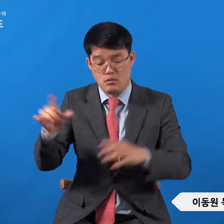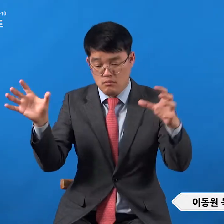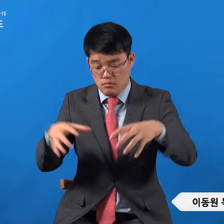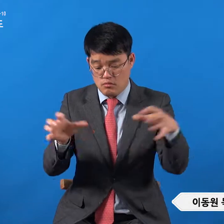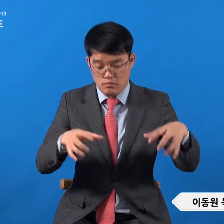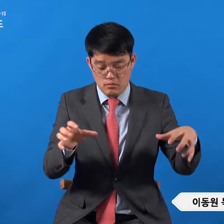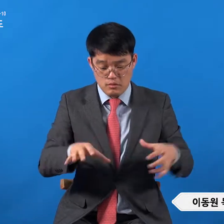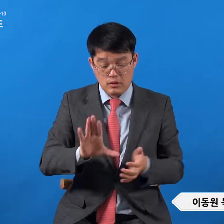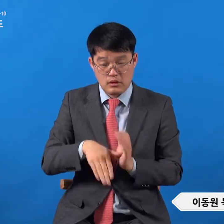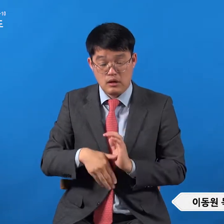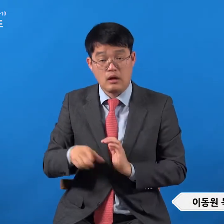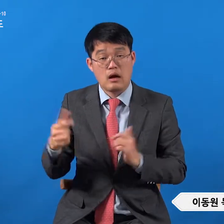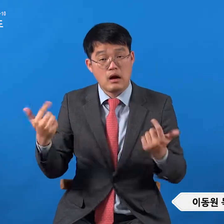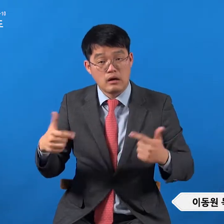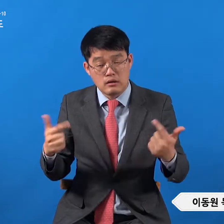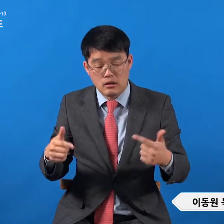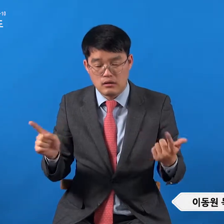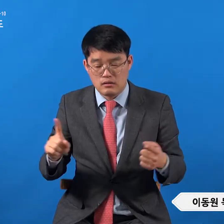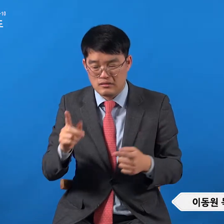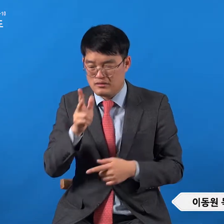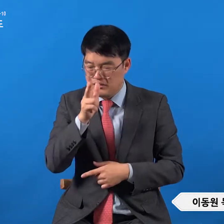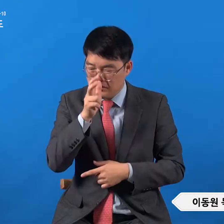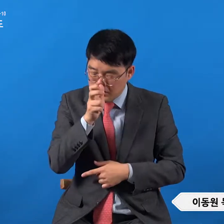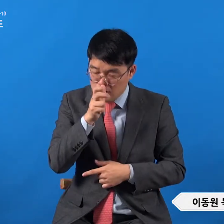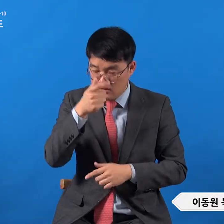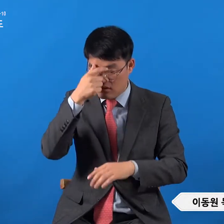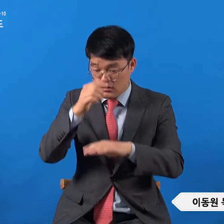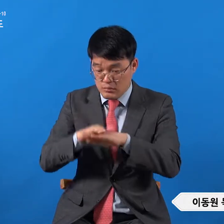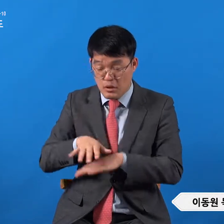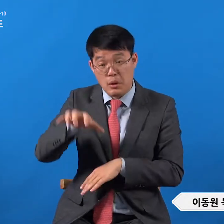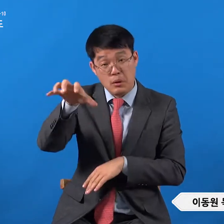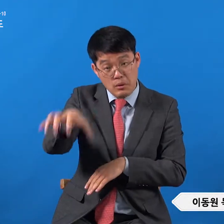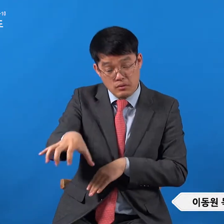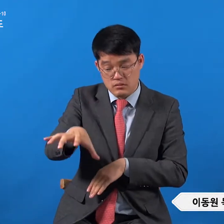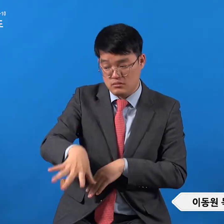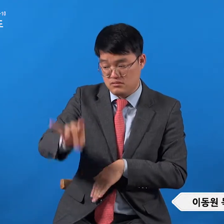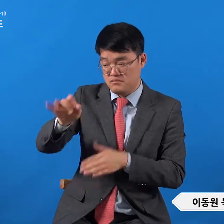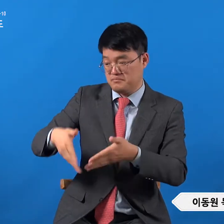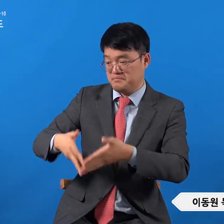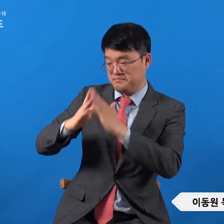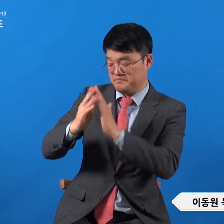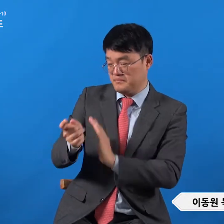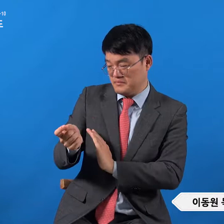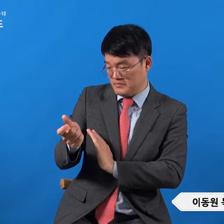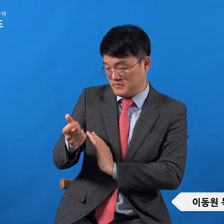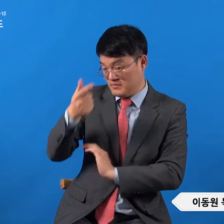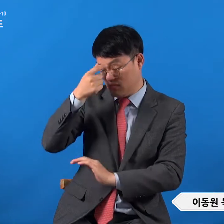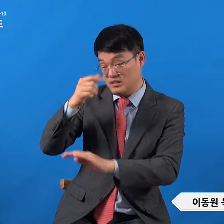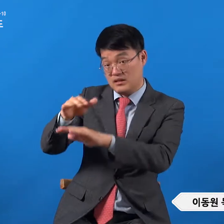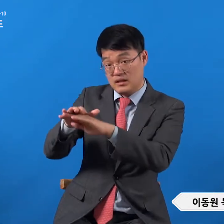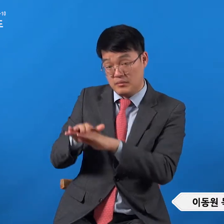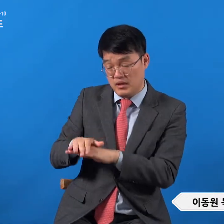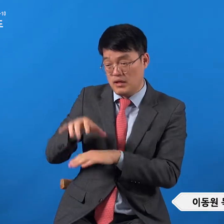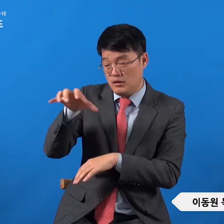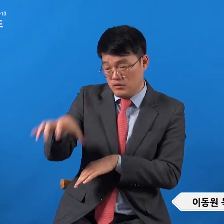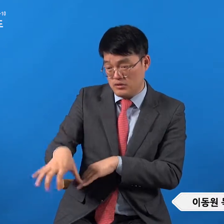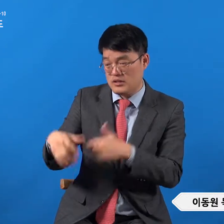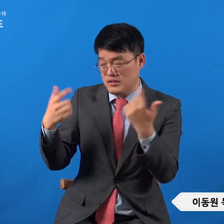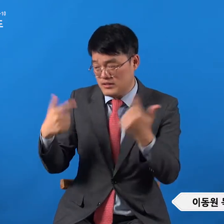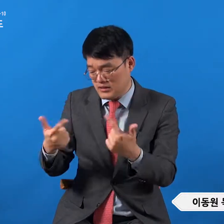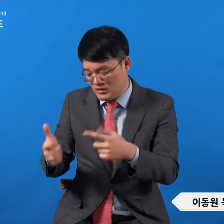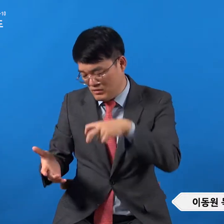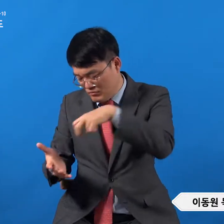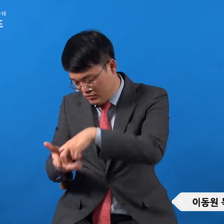때마다 당시에 그 누추한 예배당, 그 당시에 처음 세워지기 시작한 작은 예배당 바닥을 눈물로